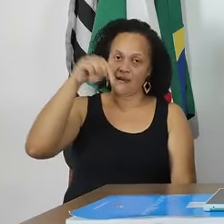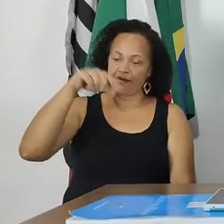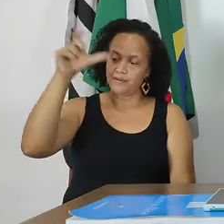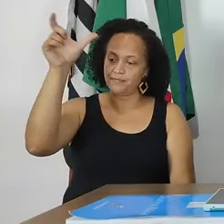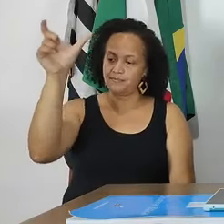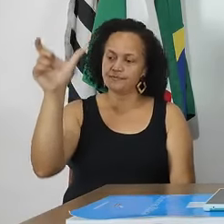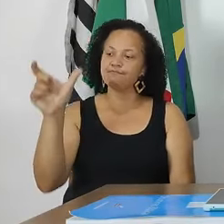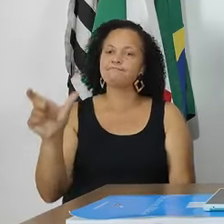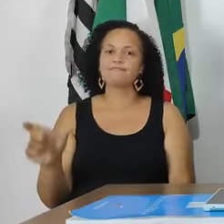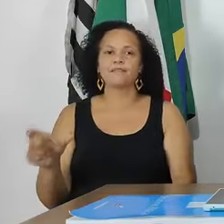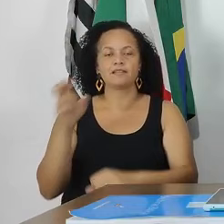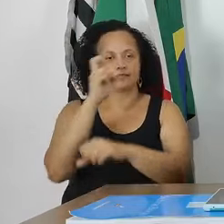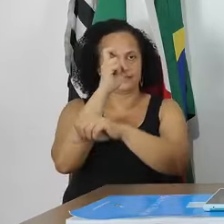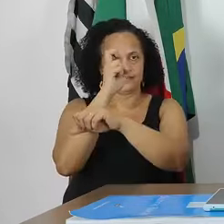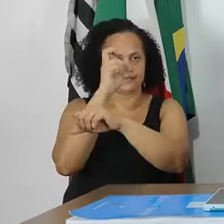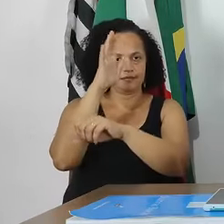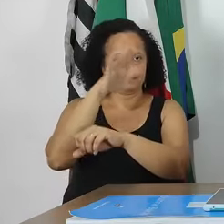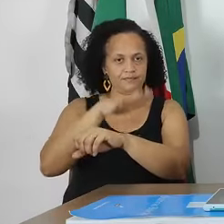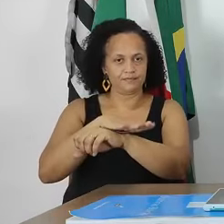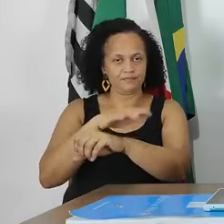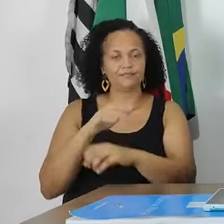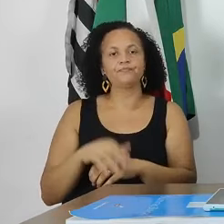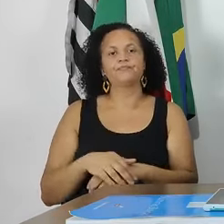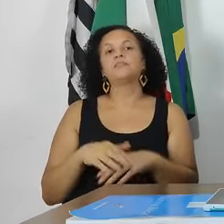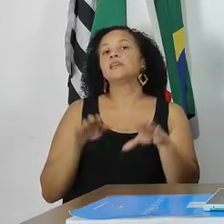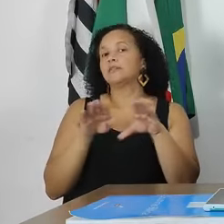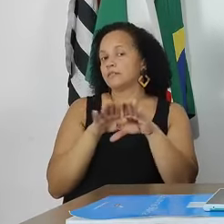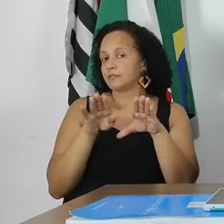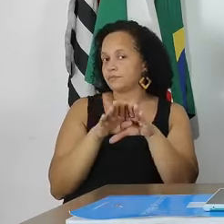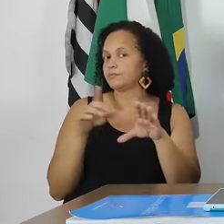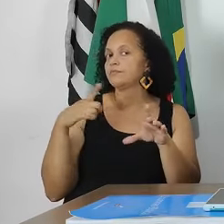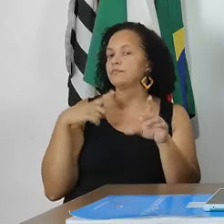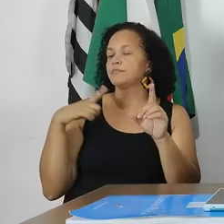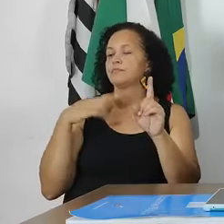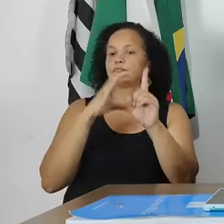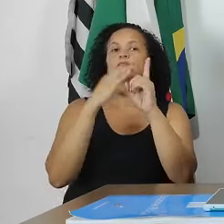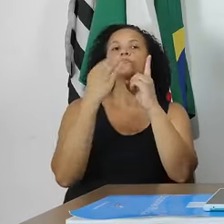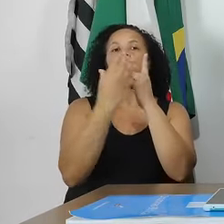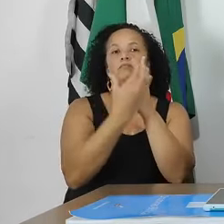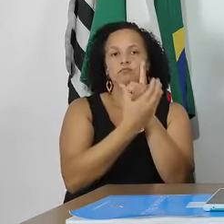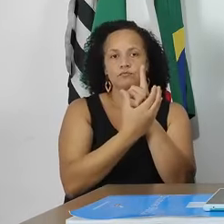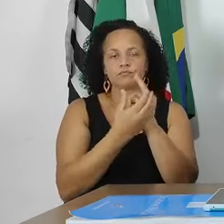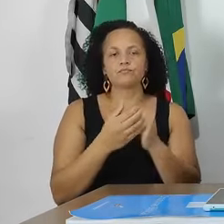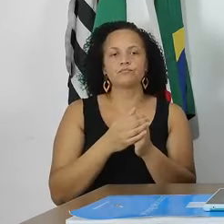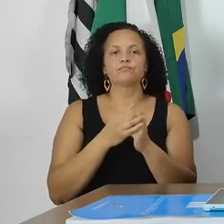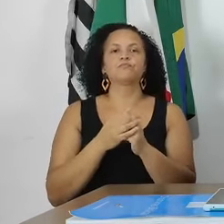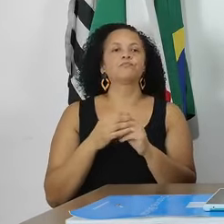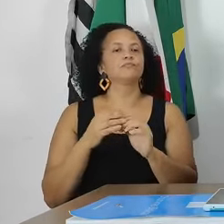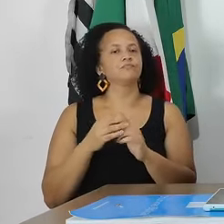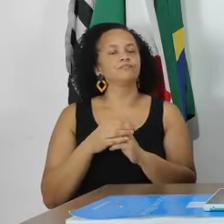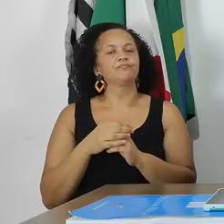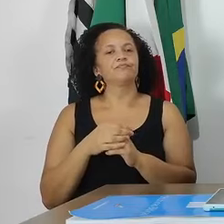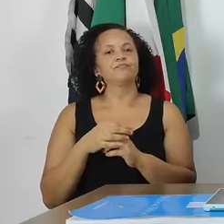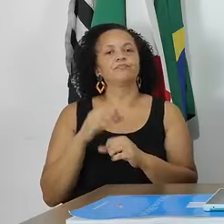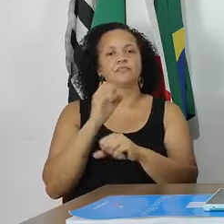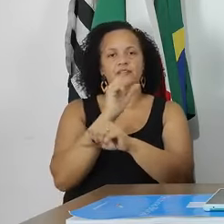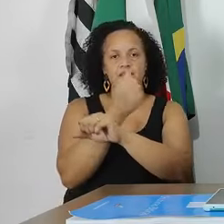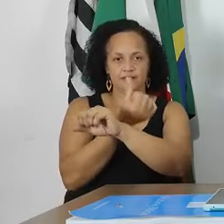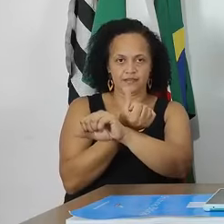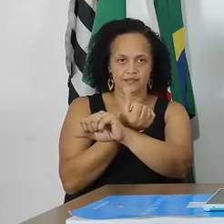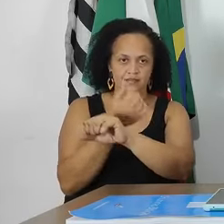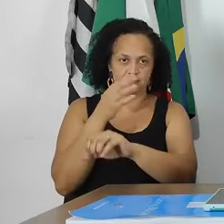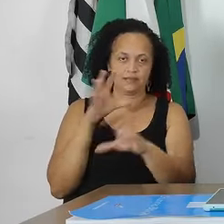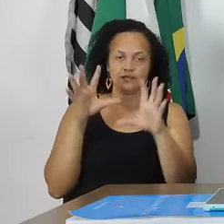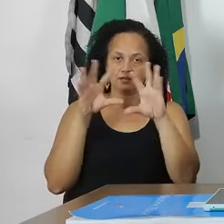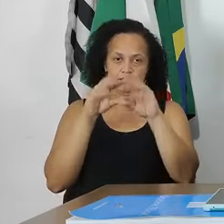horas. E temos o culto de celebração, às 18 horas, aos domingos. Nas terças, temos